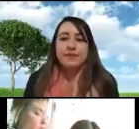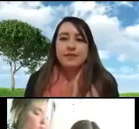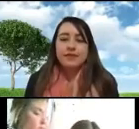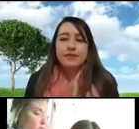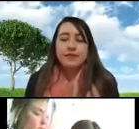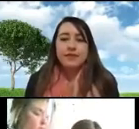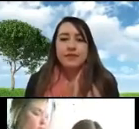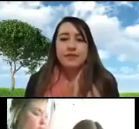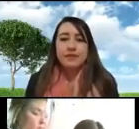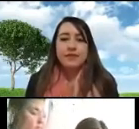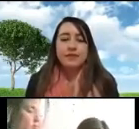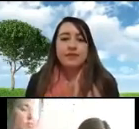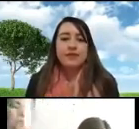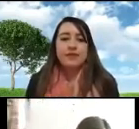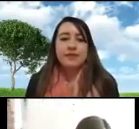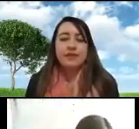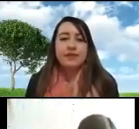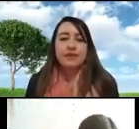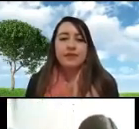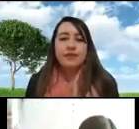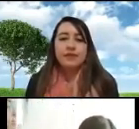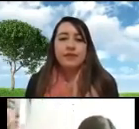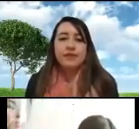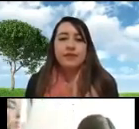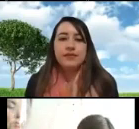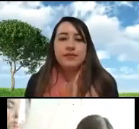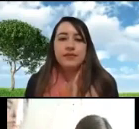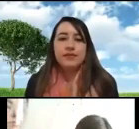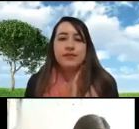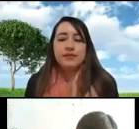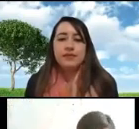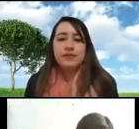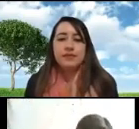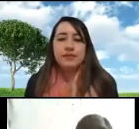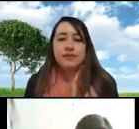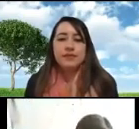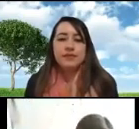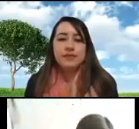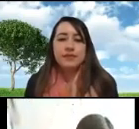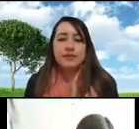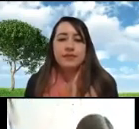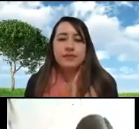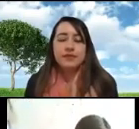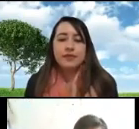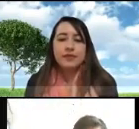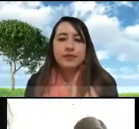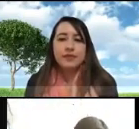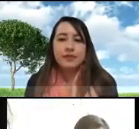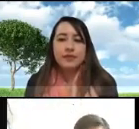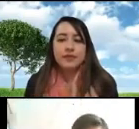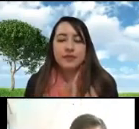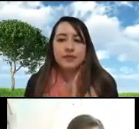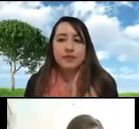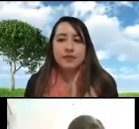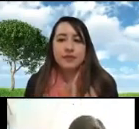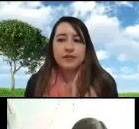Y vamos con una de falso y verdadero. Dependiendo de la latitud y salinidad del agua, se determina la flora, fauna de los ecosistemas